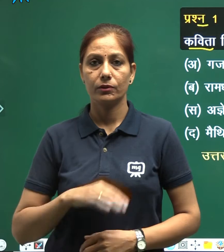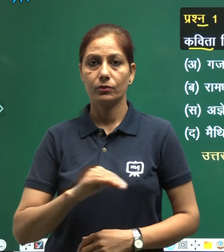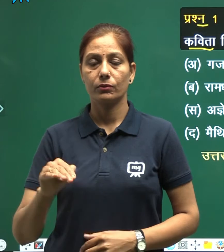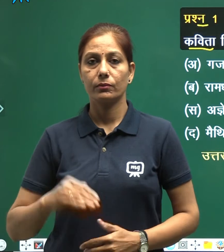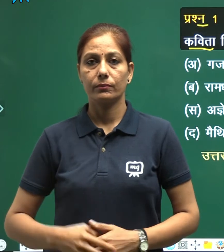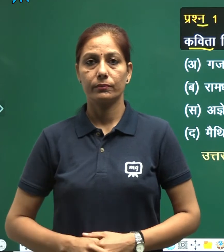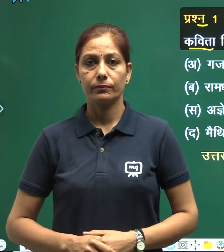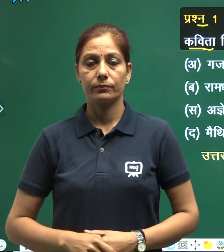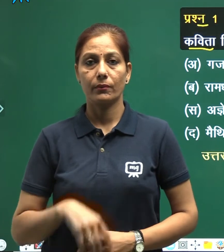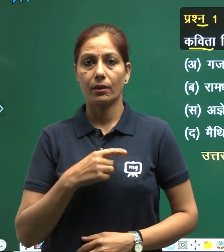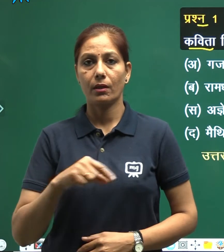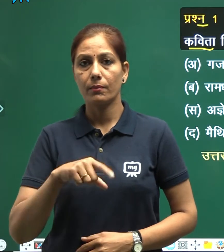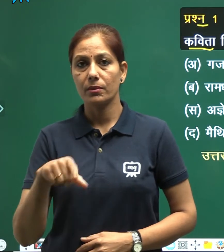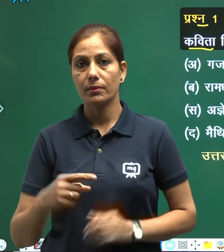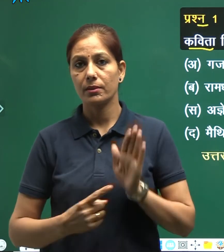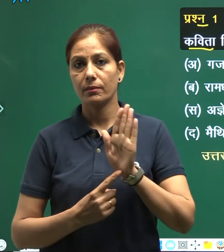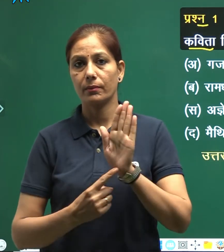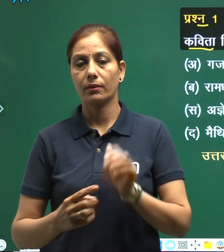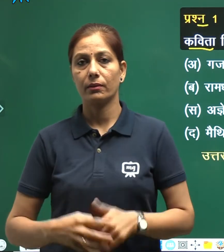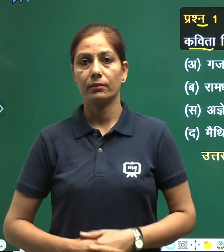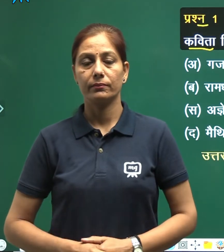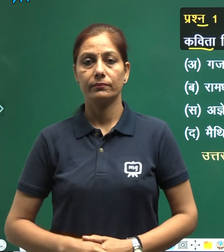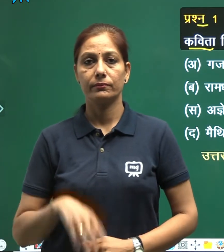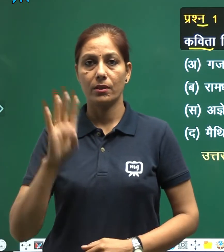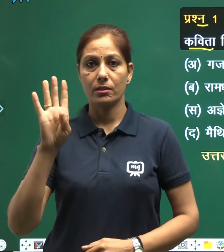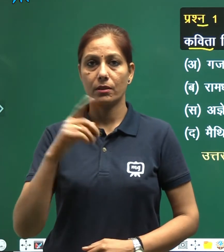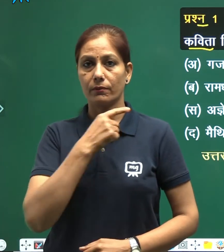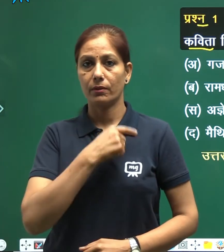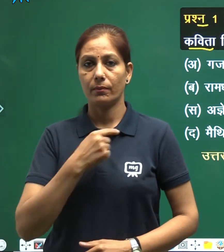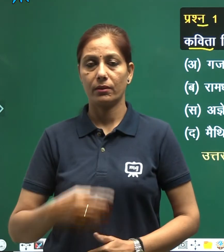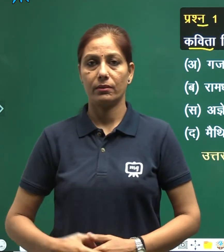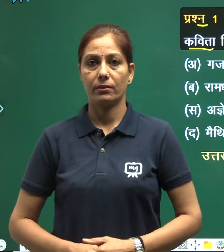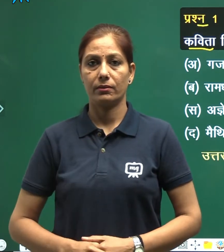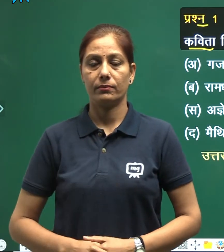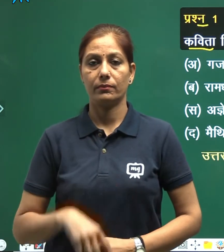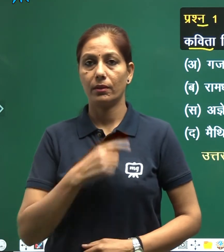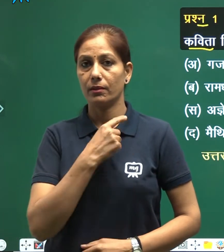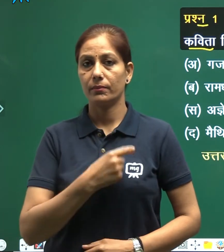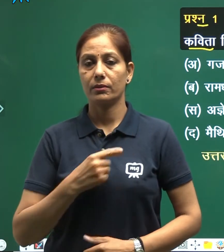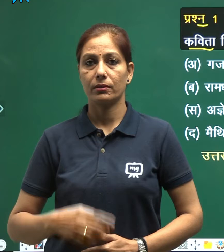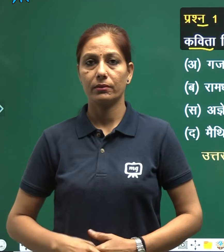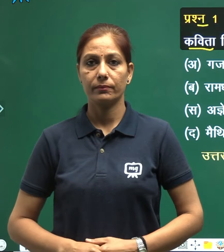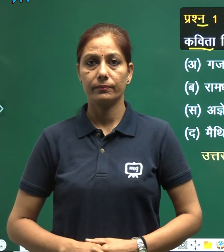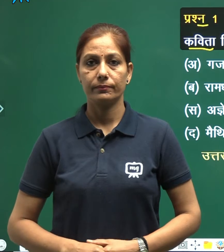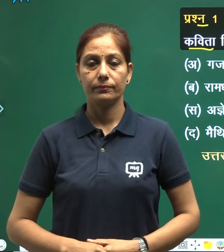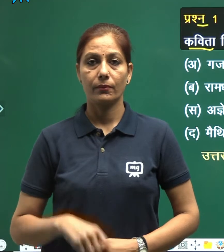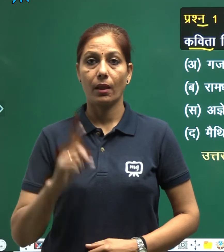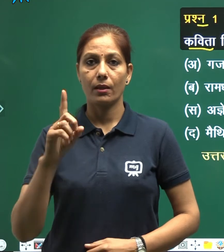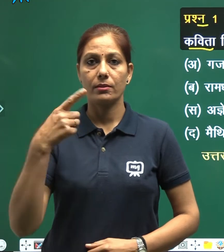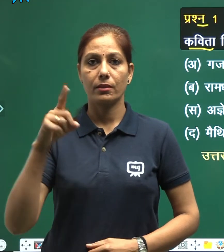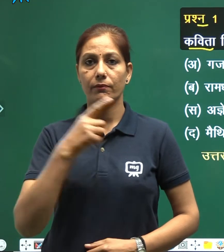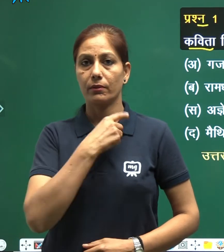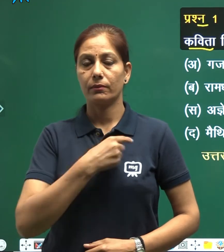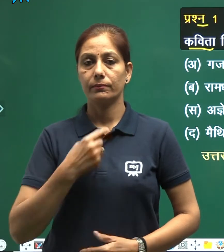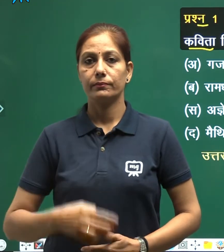बच्चों, यहां आपके सामने 4 विकल्प है, जिनमें से एक सही